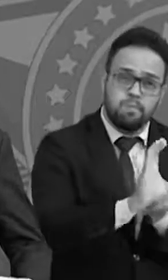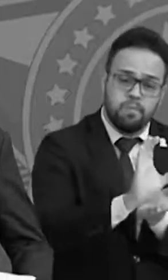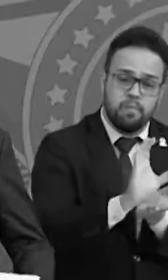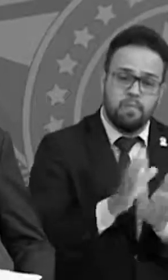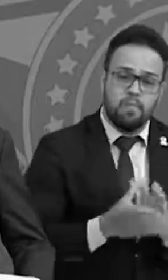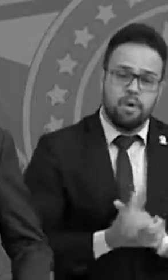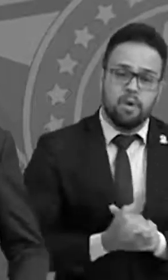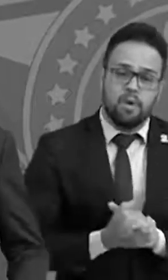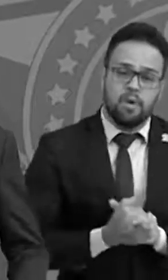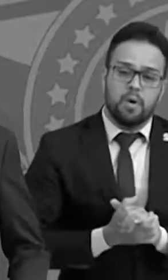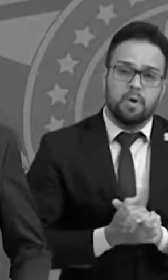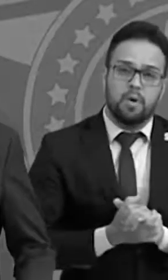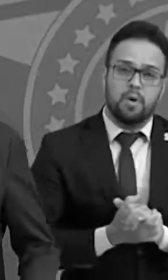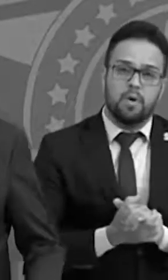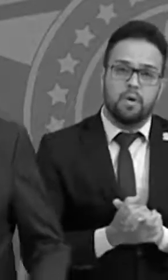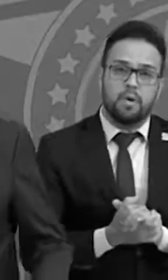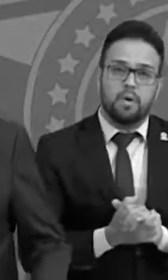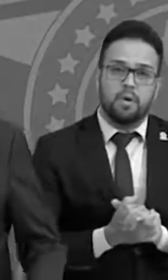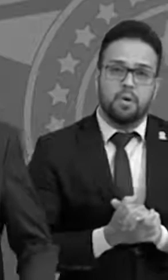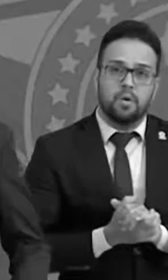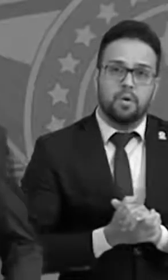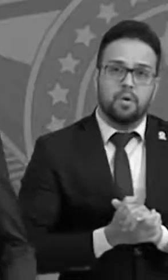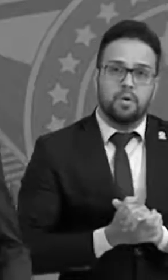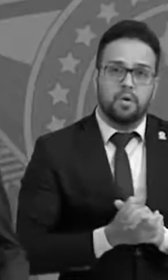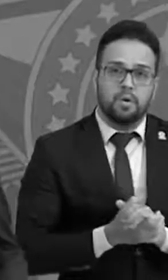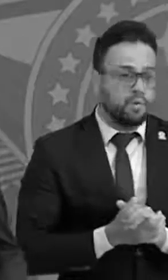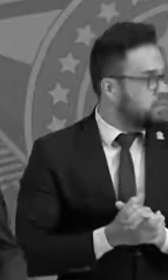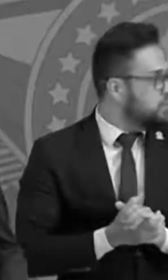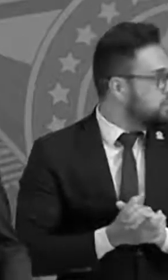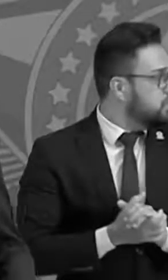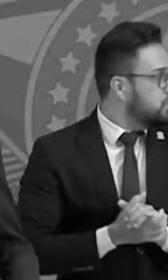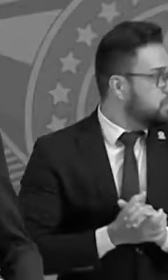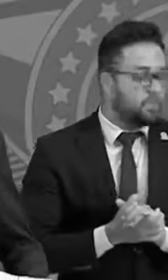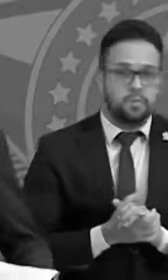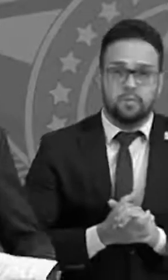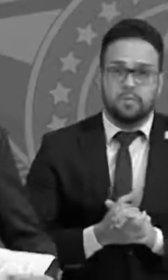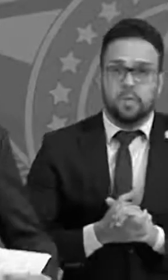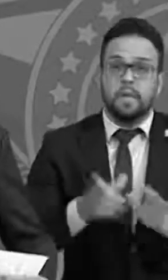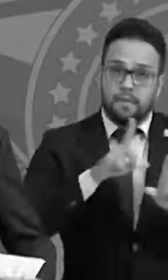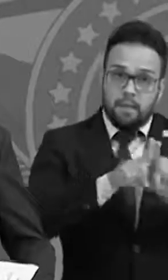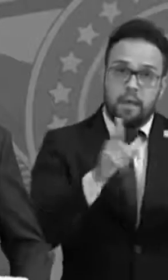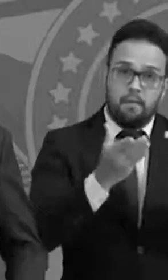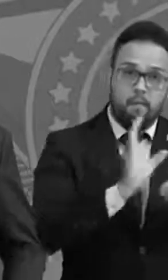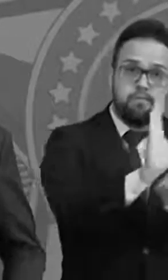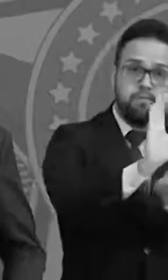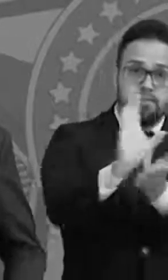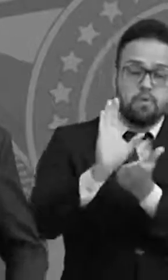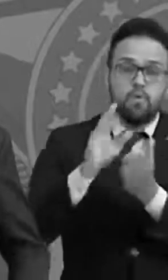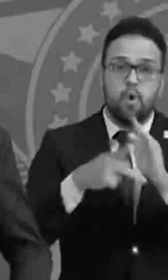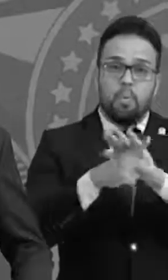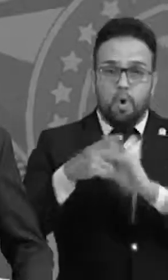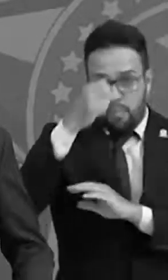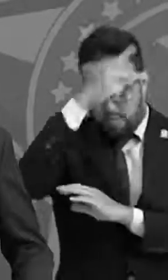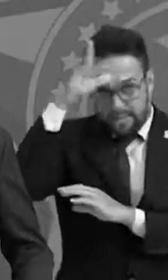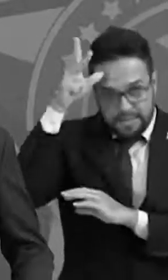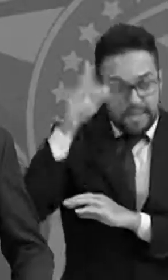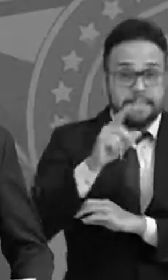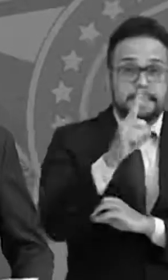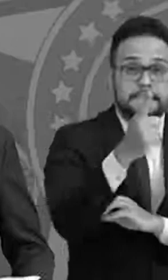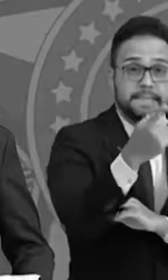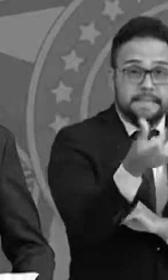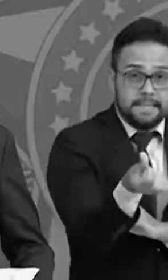reais como recomposição para fundo de participação de Estado e fundo de participação de município, 16 bilhões de